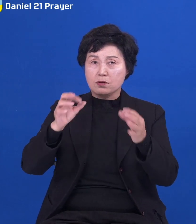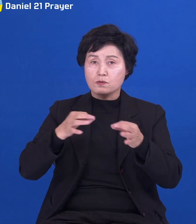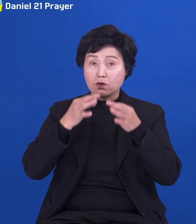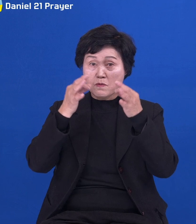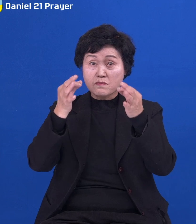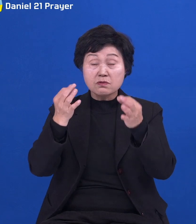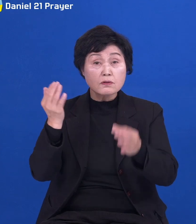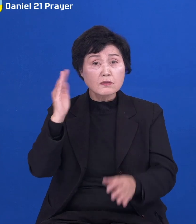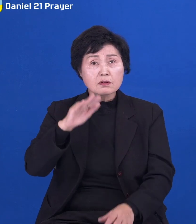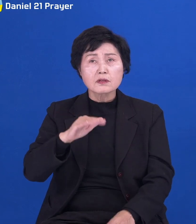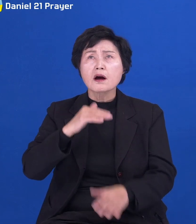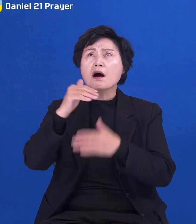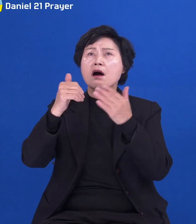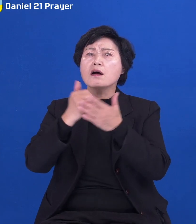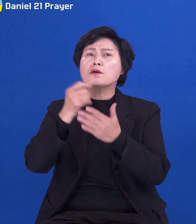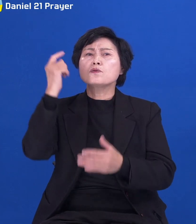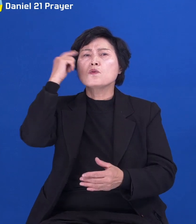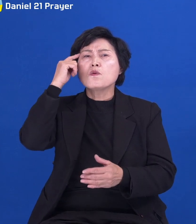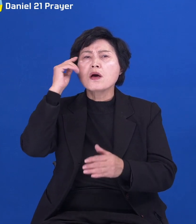뭐가 공평한 거지?